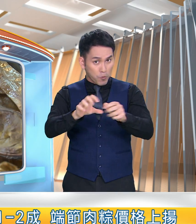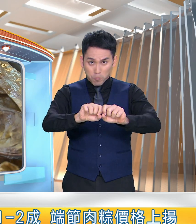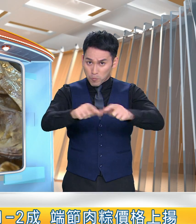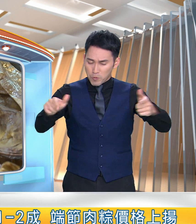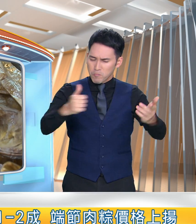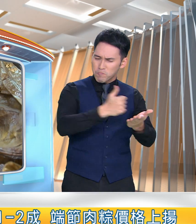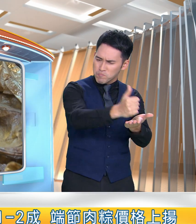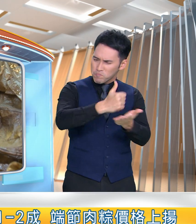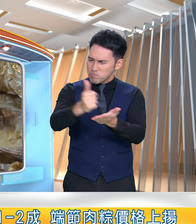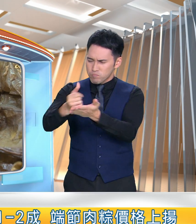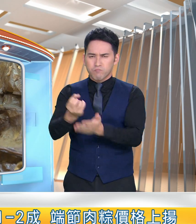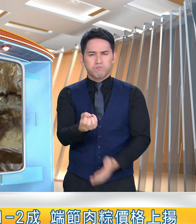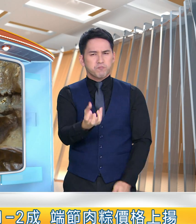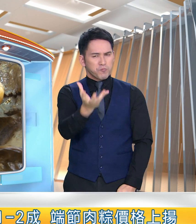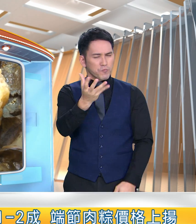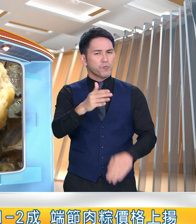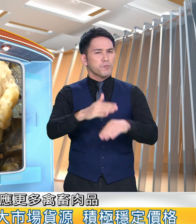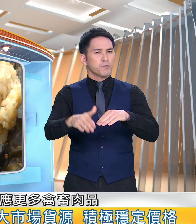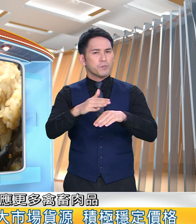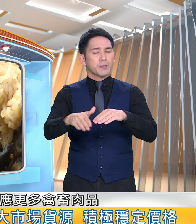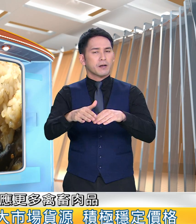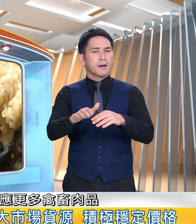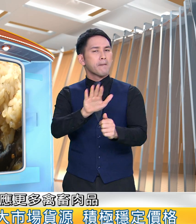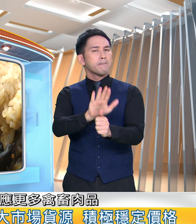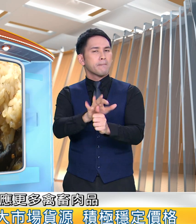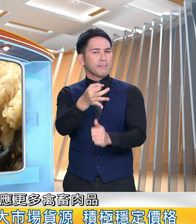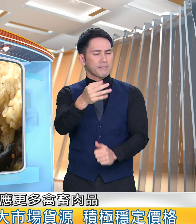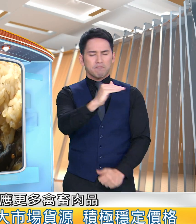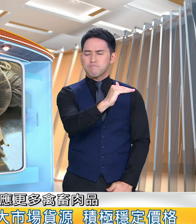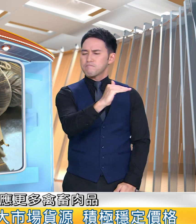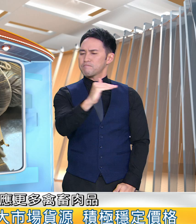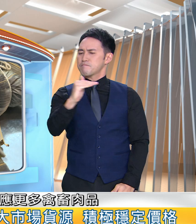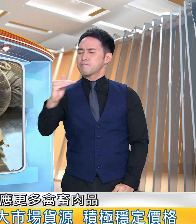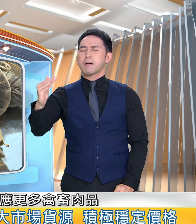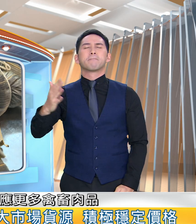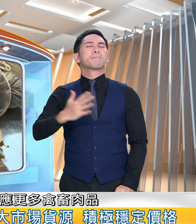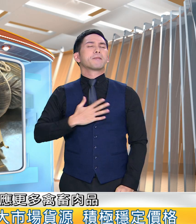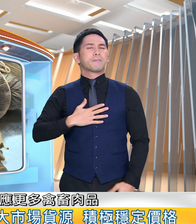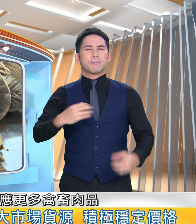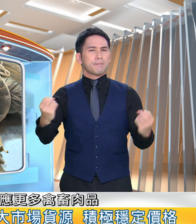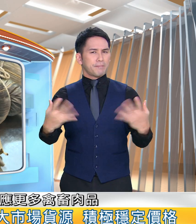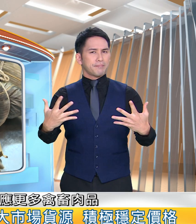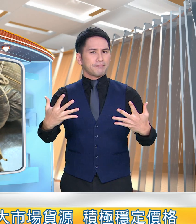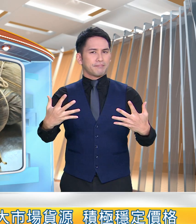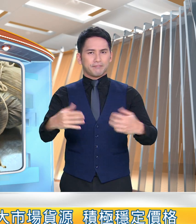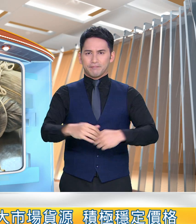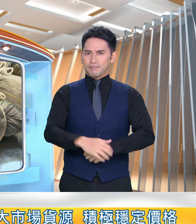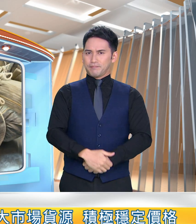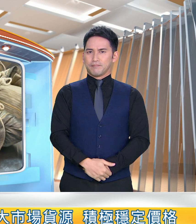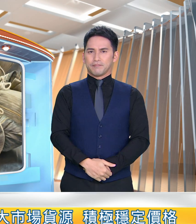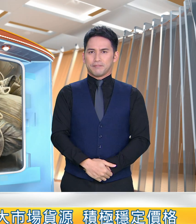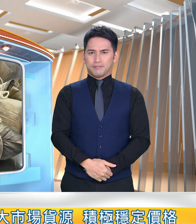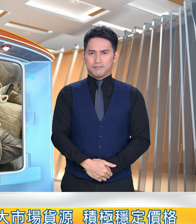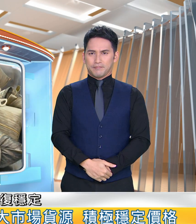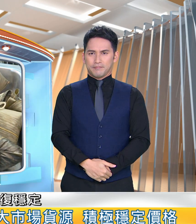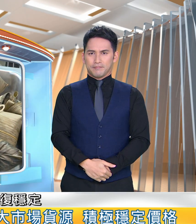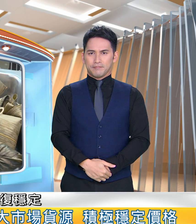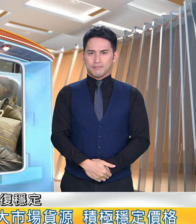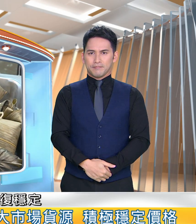1到2成。农委会承诺会供应更多的禽畜肉品满足市场需求，有信心让价格